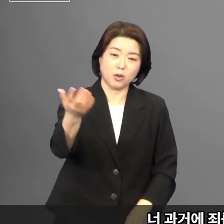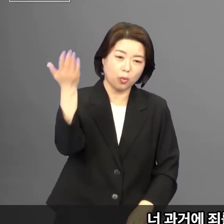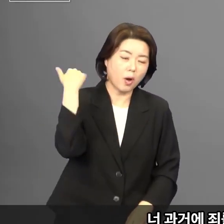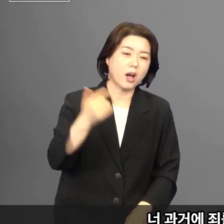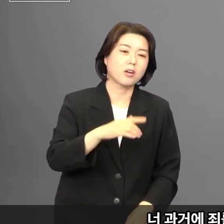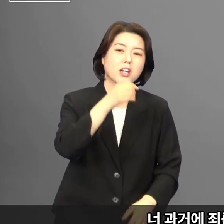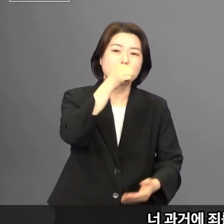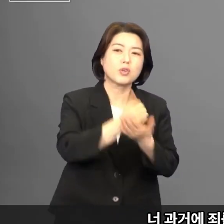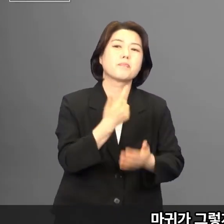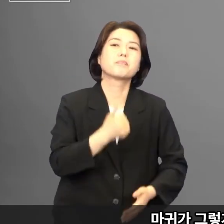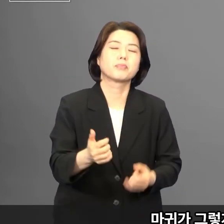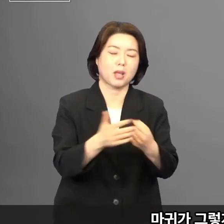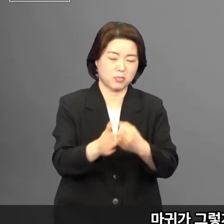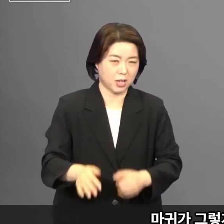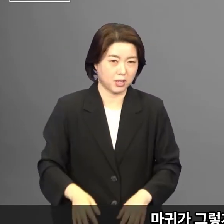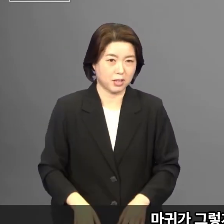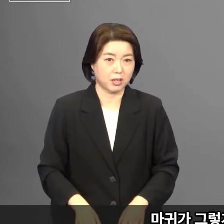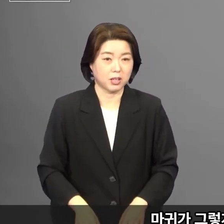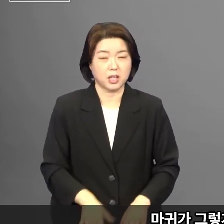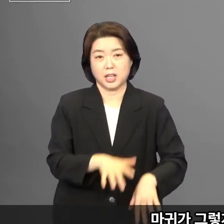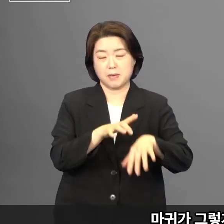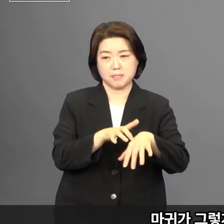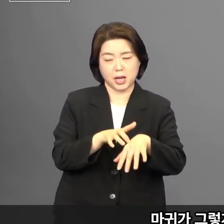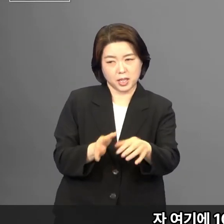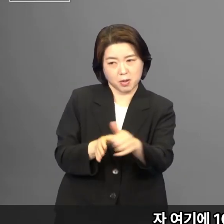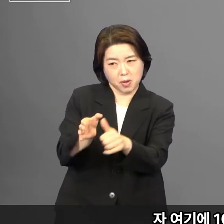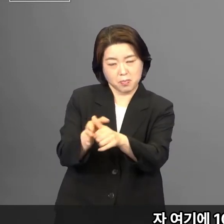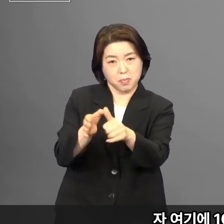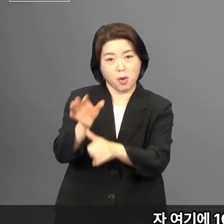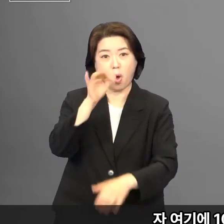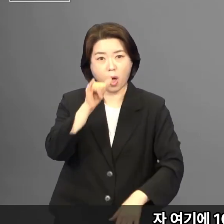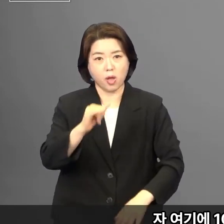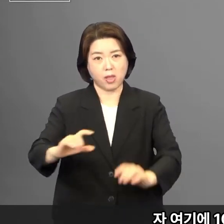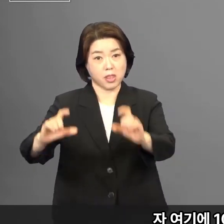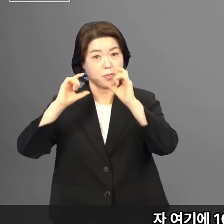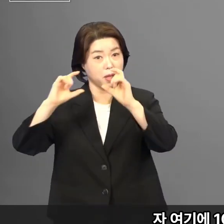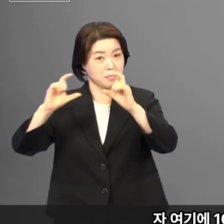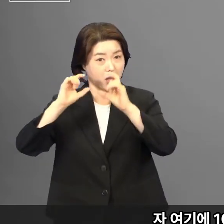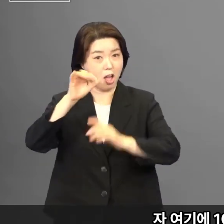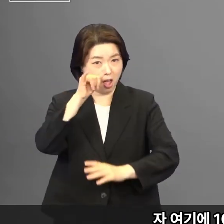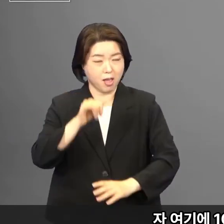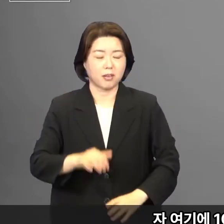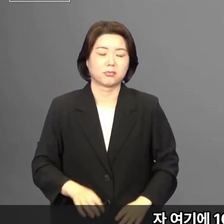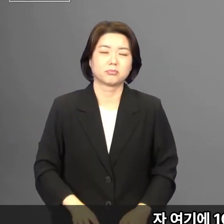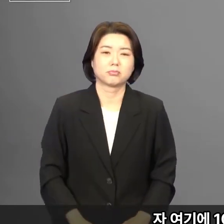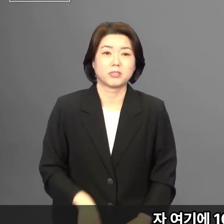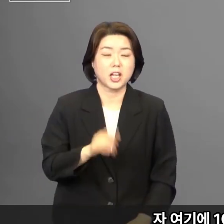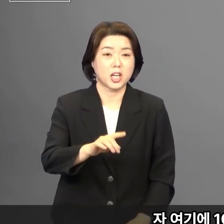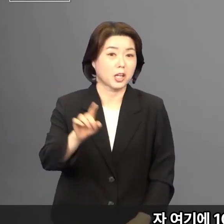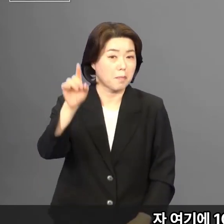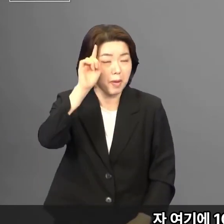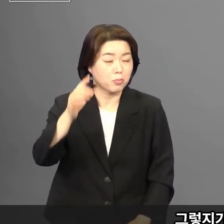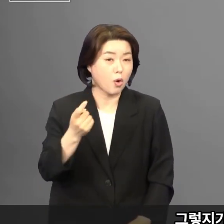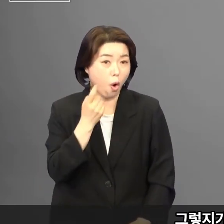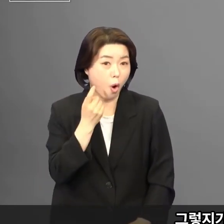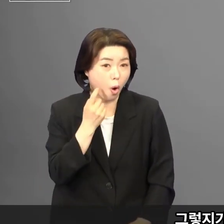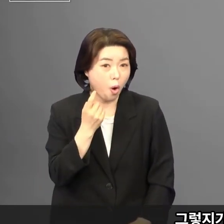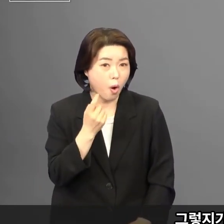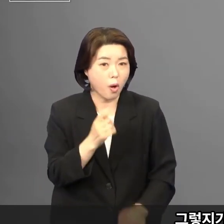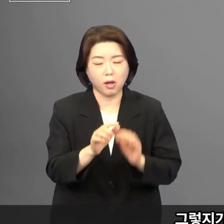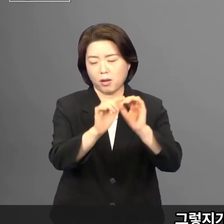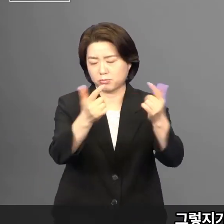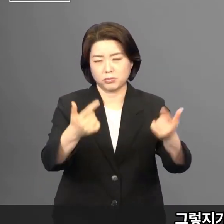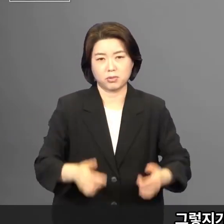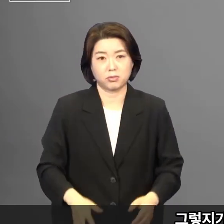지어서 그런 거야. 마귀가 그렇게 참소를 한다고요. 자, 여기에 100% 거짓말이냐? 그렇지가